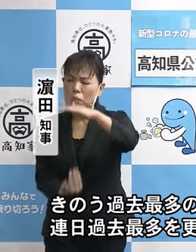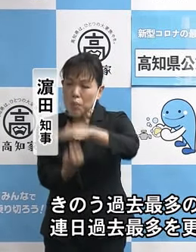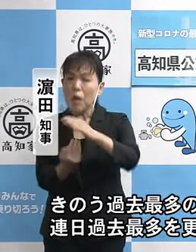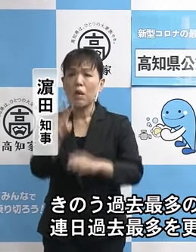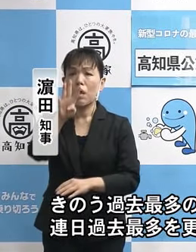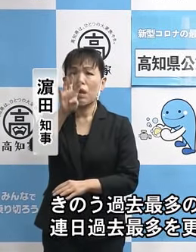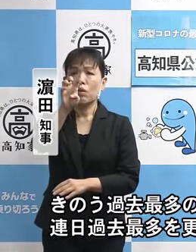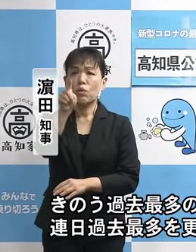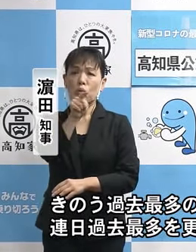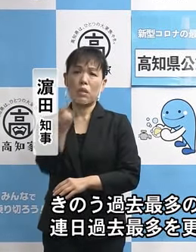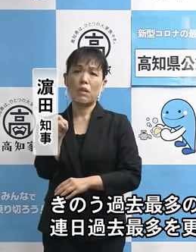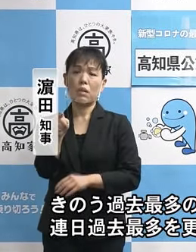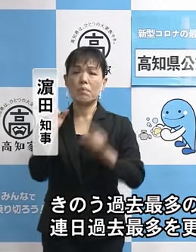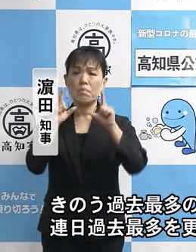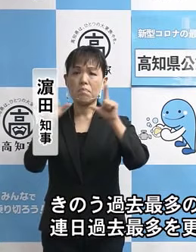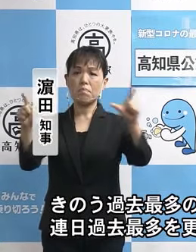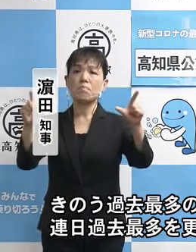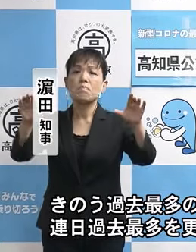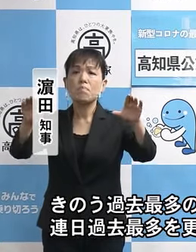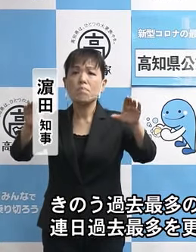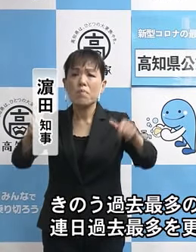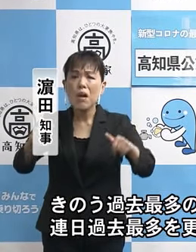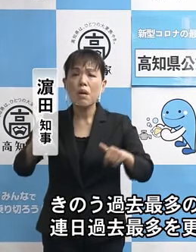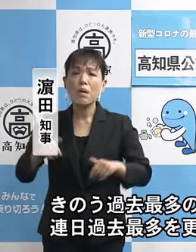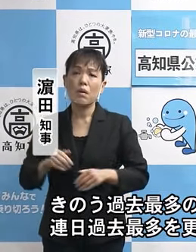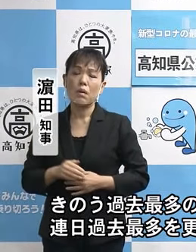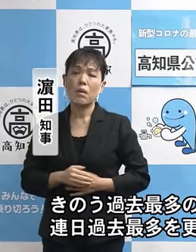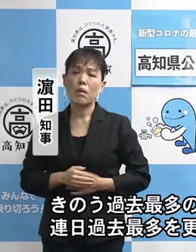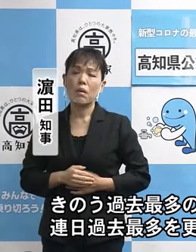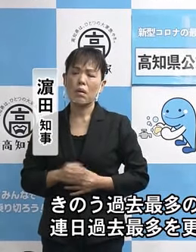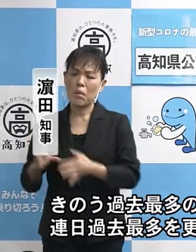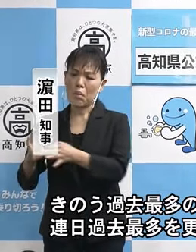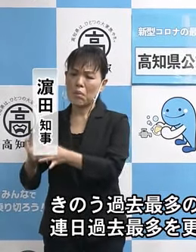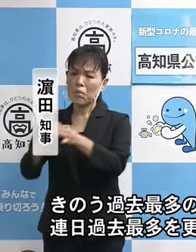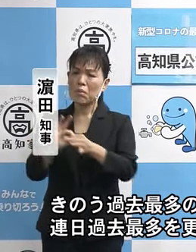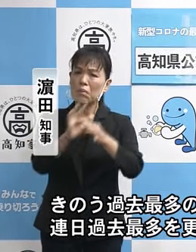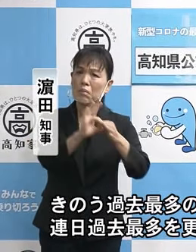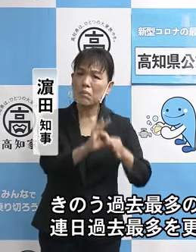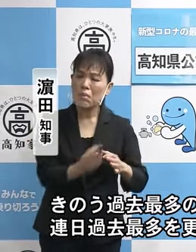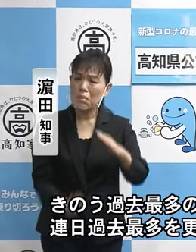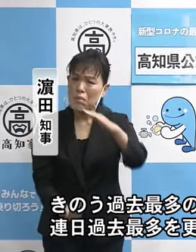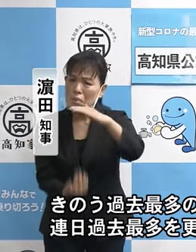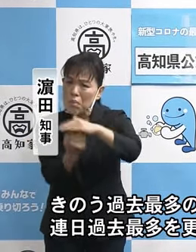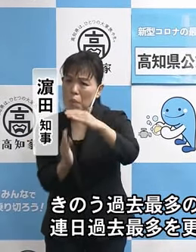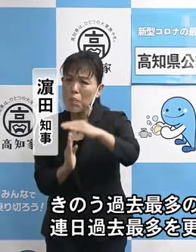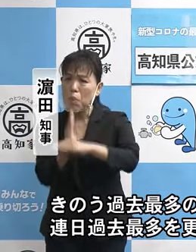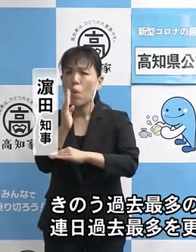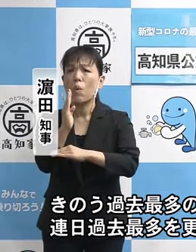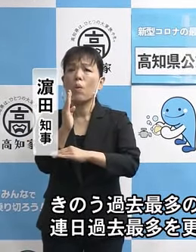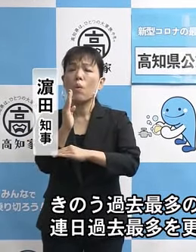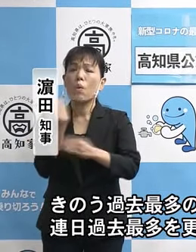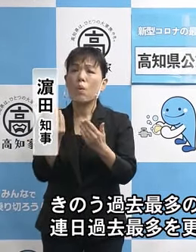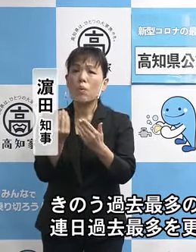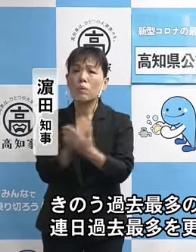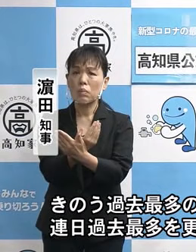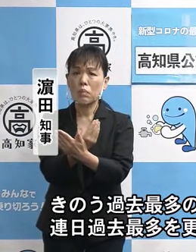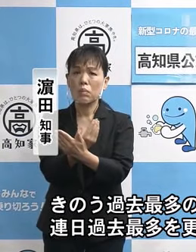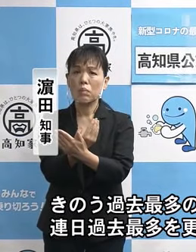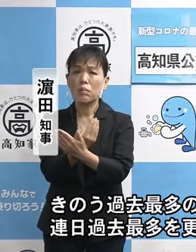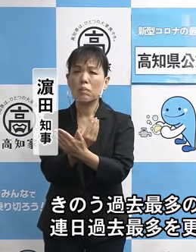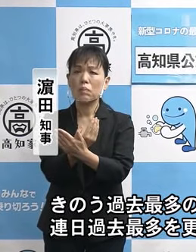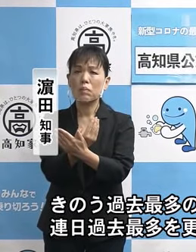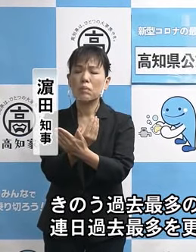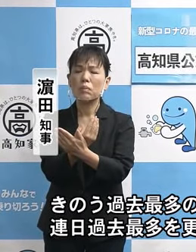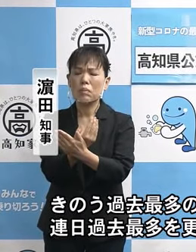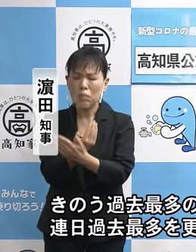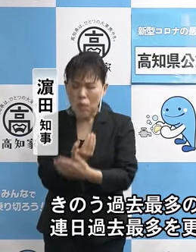40人ということをご報告をしたばかりでありますけれども、連日過去最高を更新をするという大変